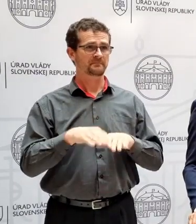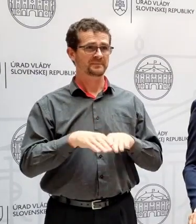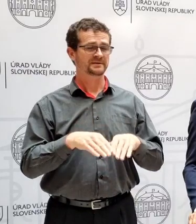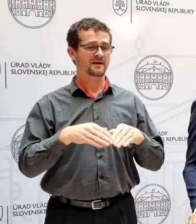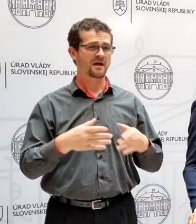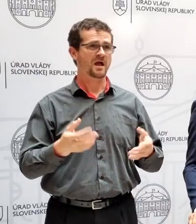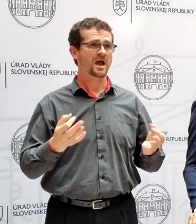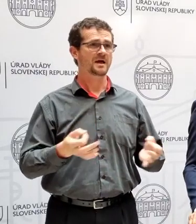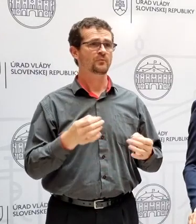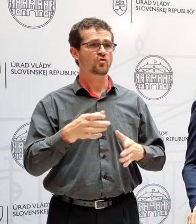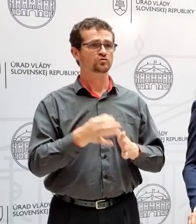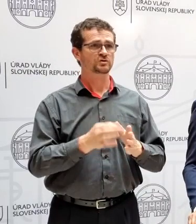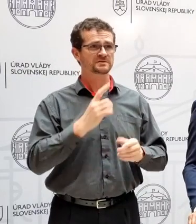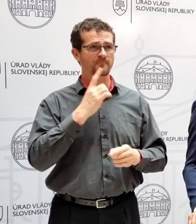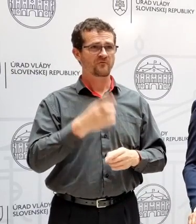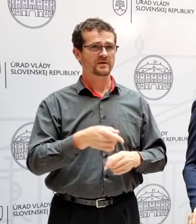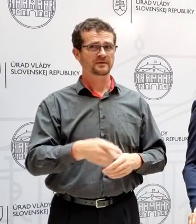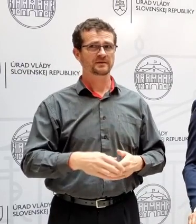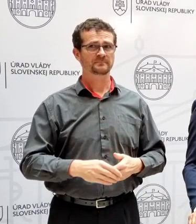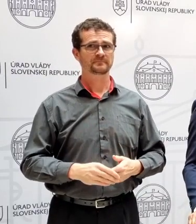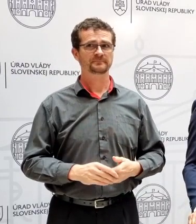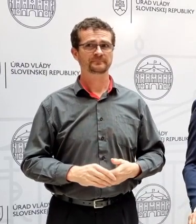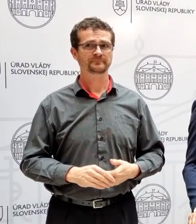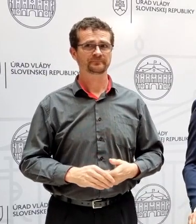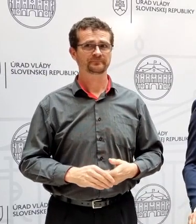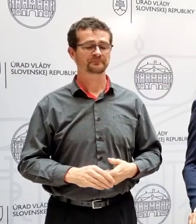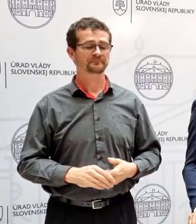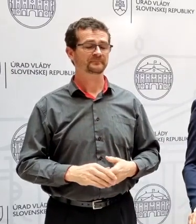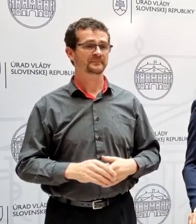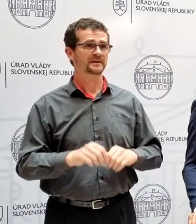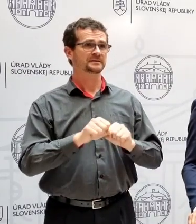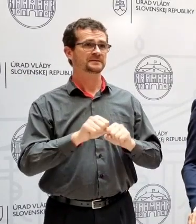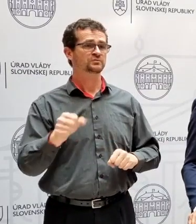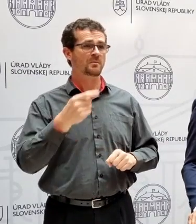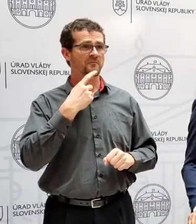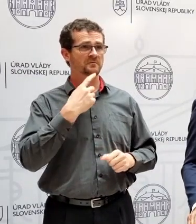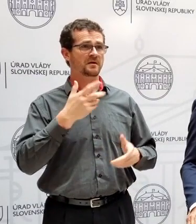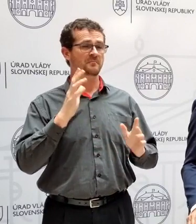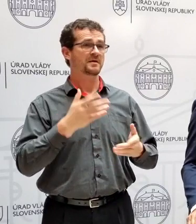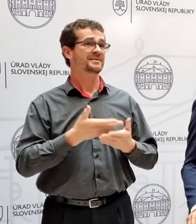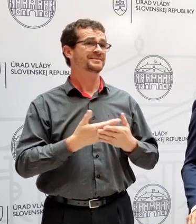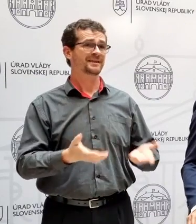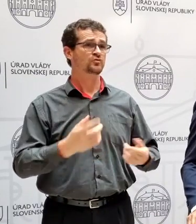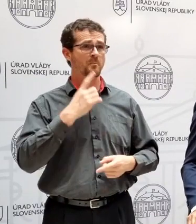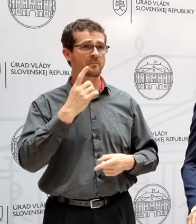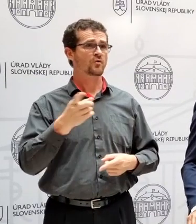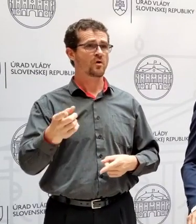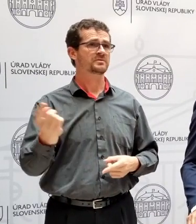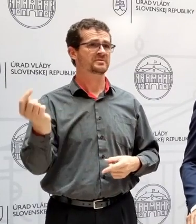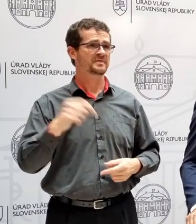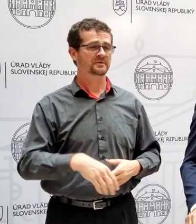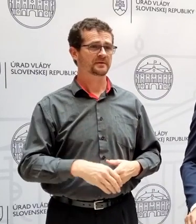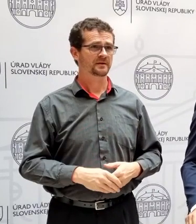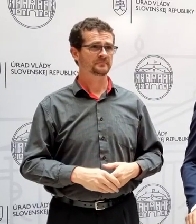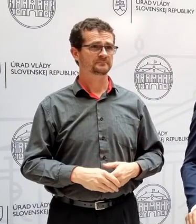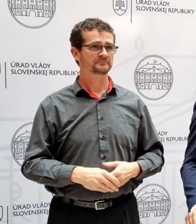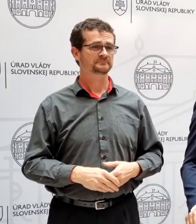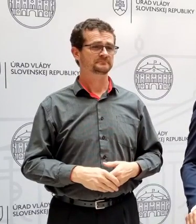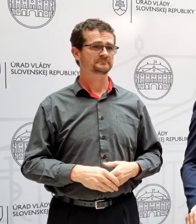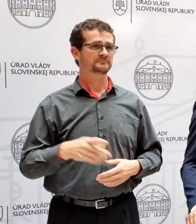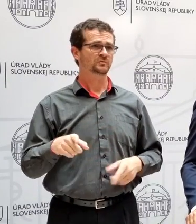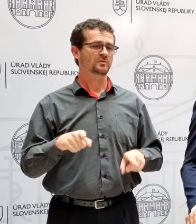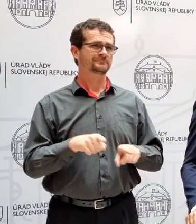respektíve aspoň dočasne poverení. Tak Ríšo zareagoval tak, že aj keď nebude nikto poverený, on už nepríde. Je to, myslím si,